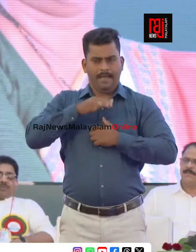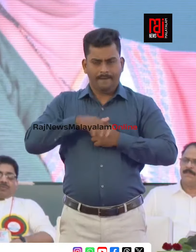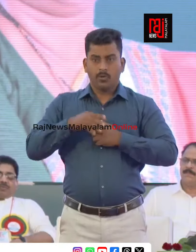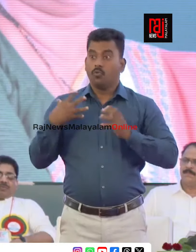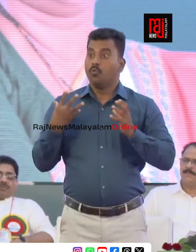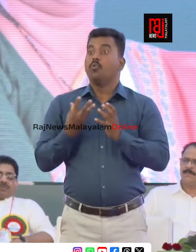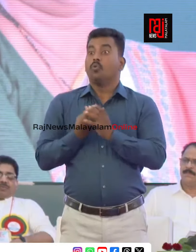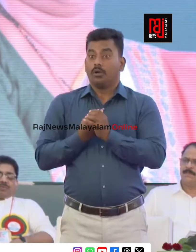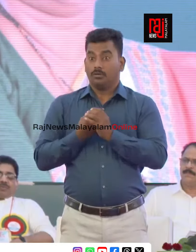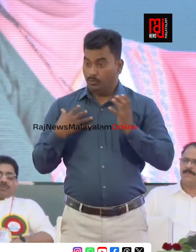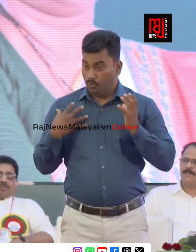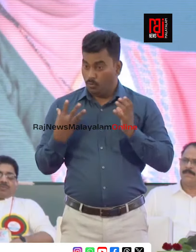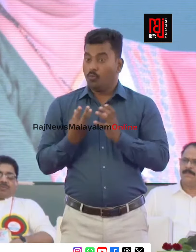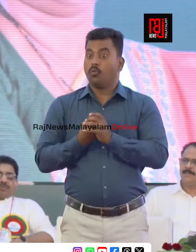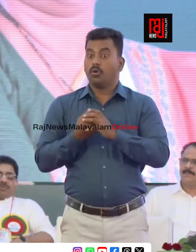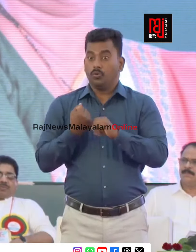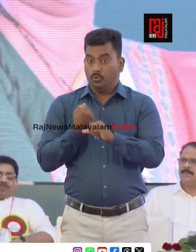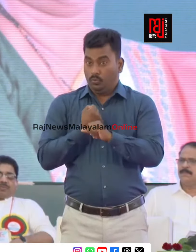കൂട്ടായി സൃഷ്ടിക്കുന്ന